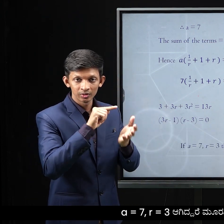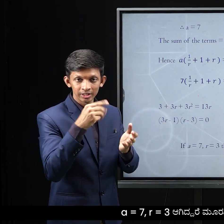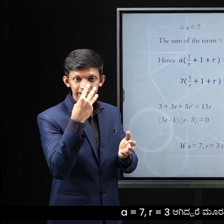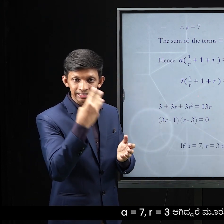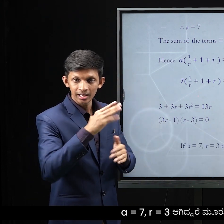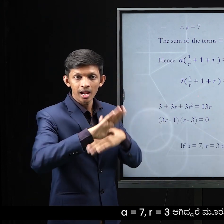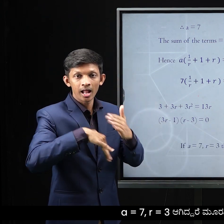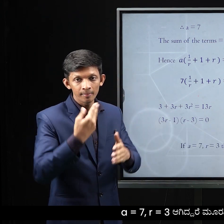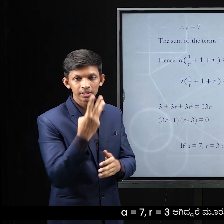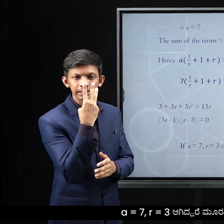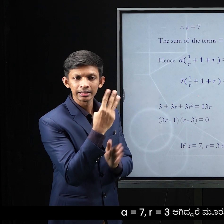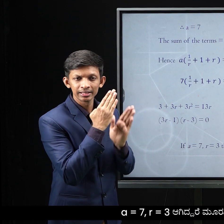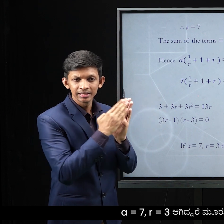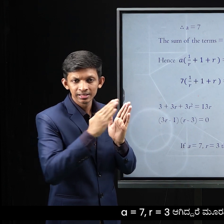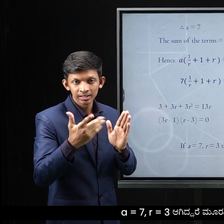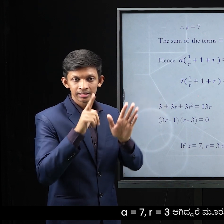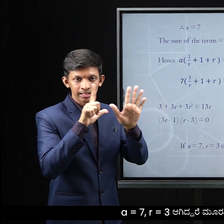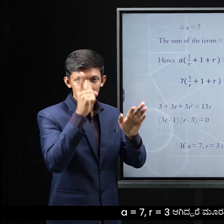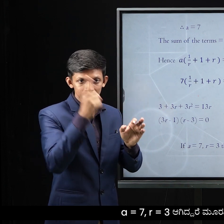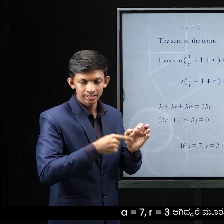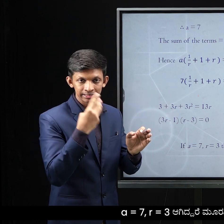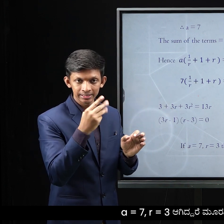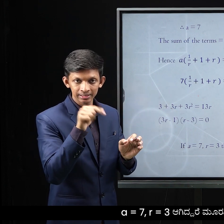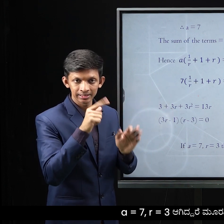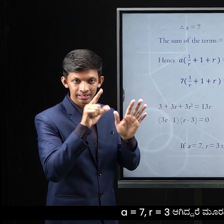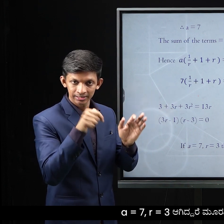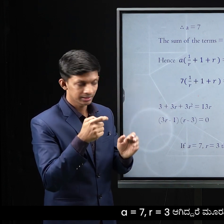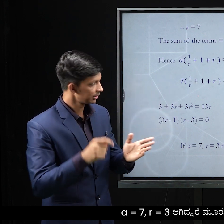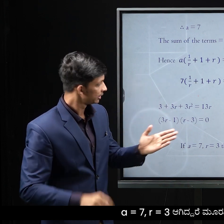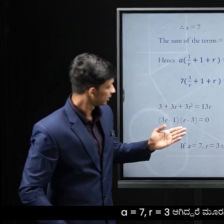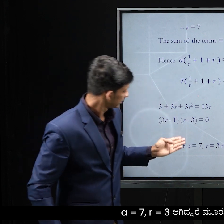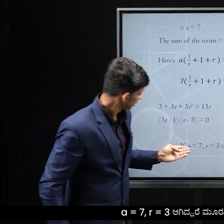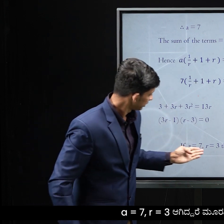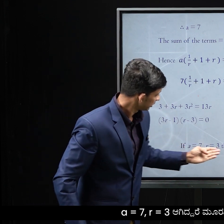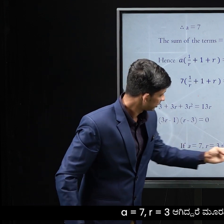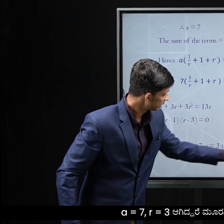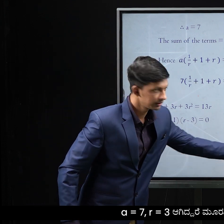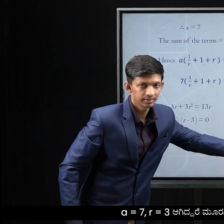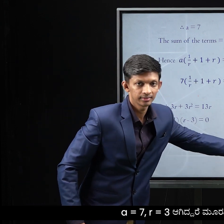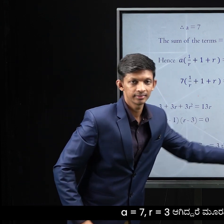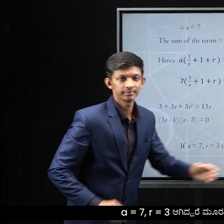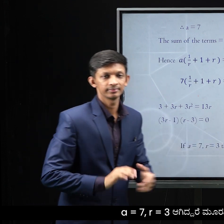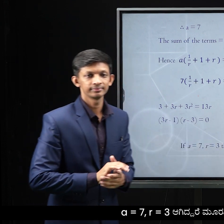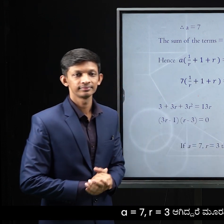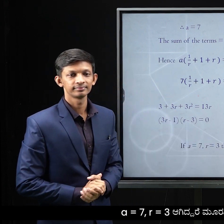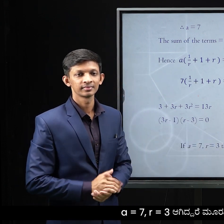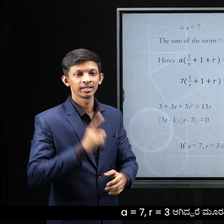7 21 ಆಗಿರುತ್ತವೆ. a ಇಸ್ಕ್ವಲ್ ಟು 7 r ಇಸ್ಕ್ವಲ್ ಟು 1/3 ಆಗಿದ್ದರೆ 3